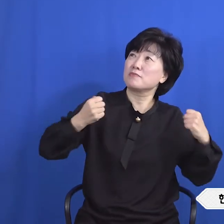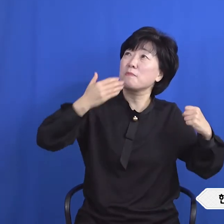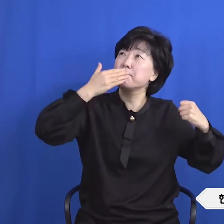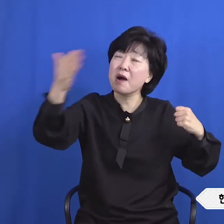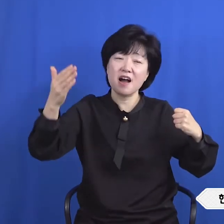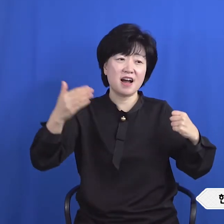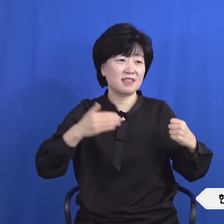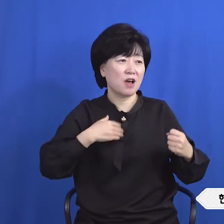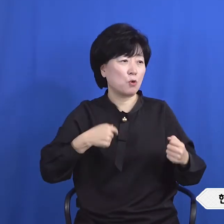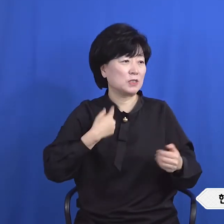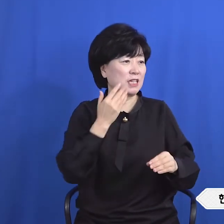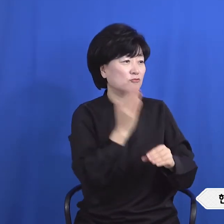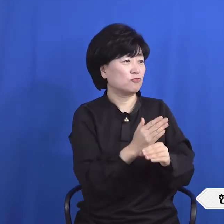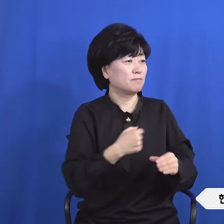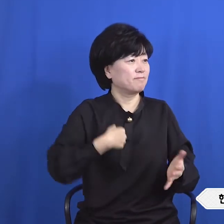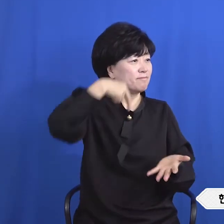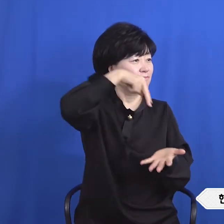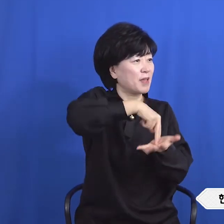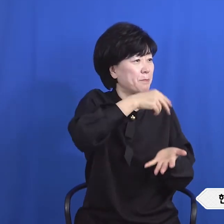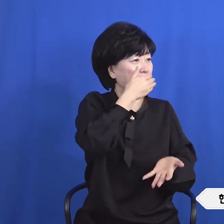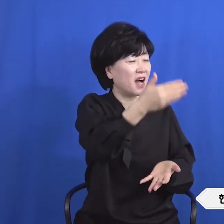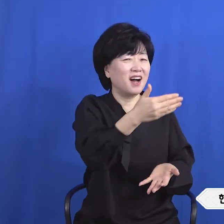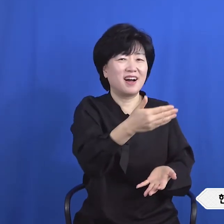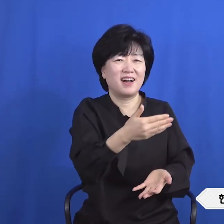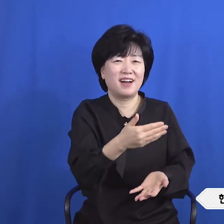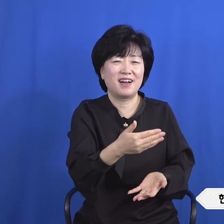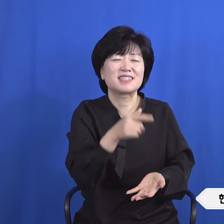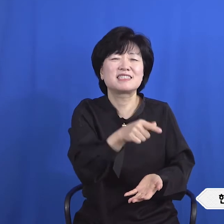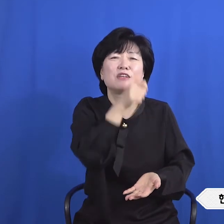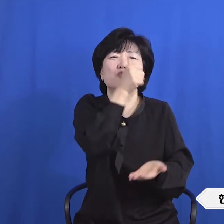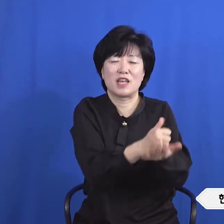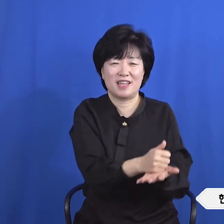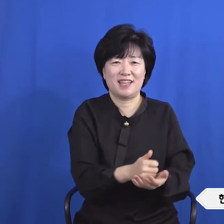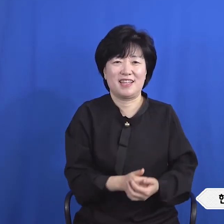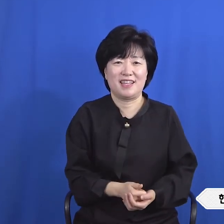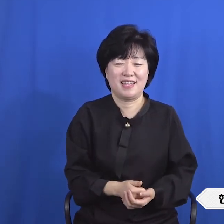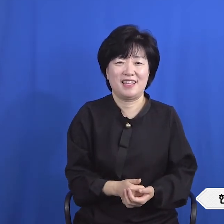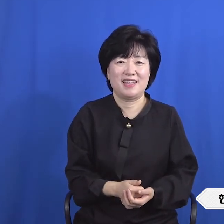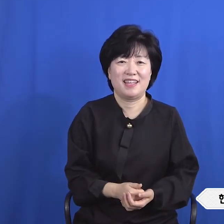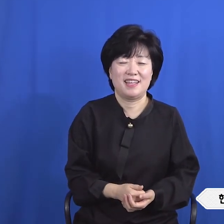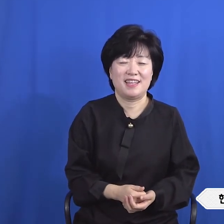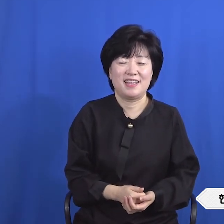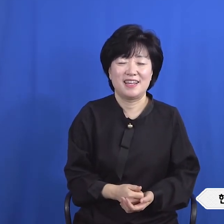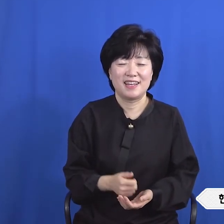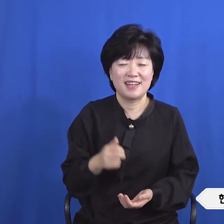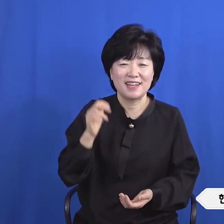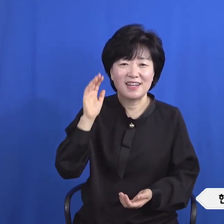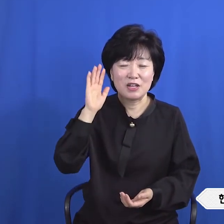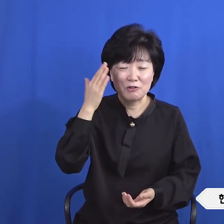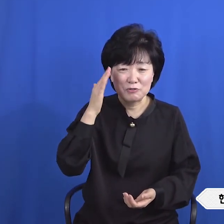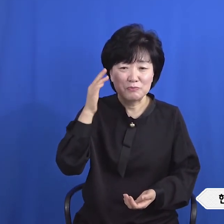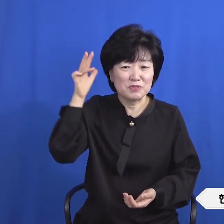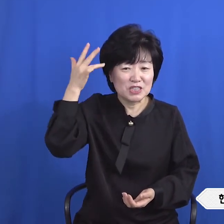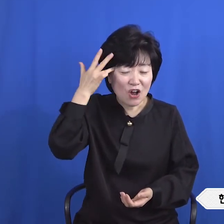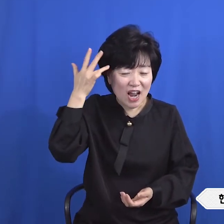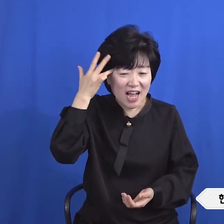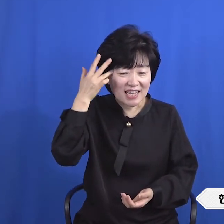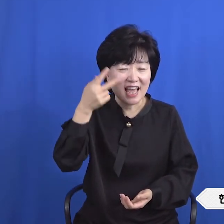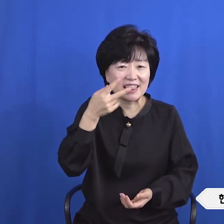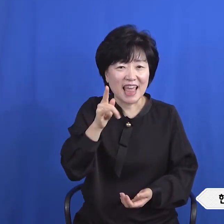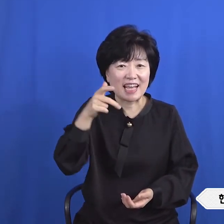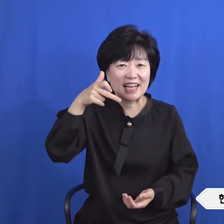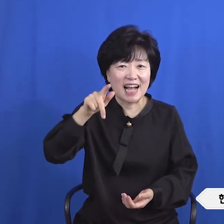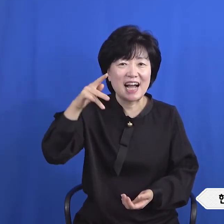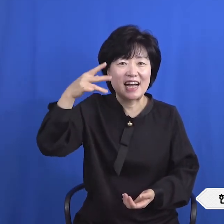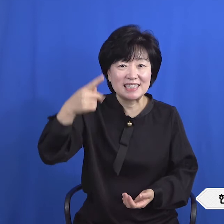얼마든지 살 수 있다 하는 것입니다. 그것을 근대 철학의 아버지라고 하는